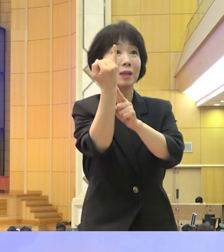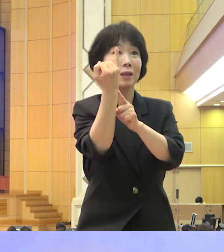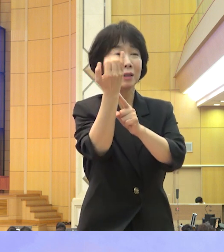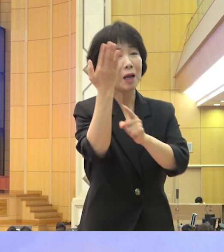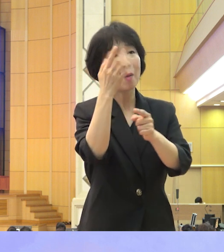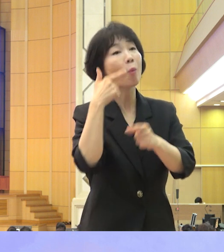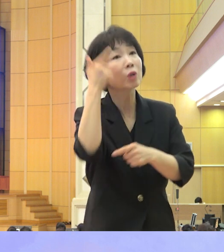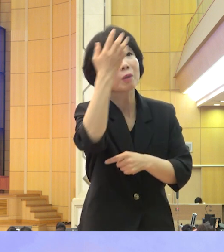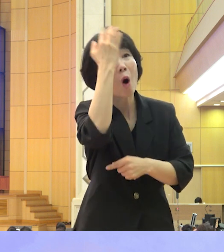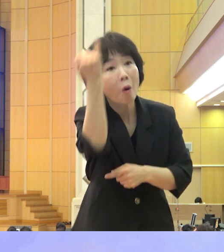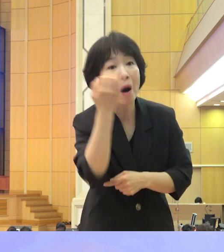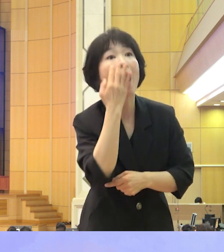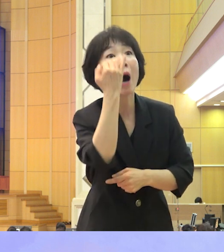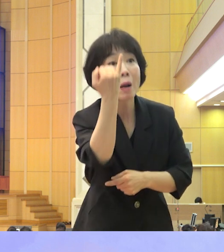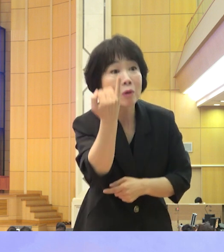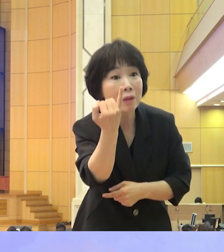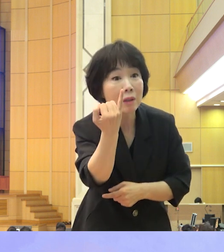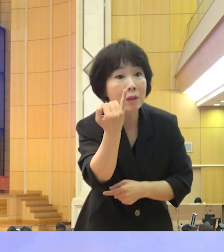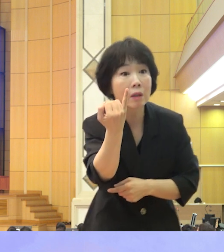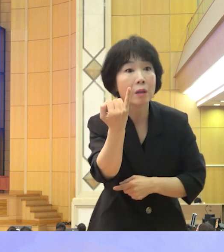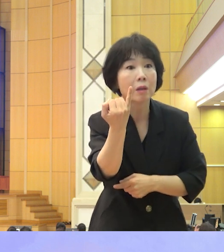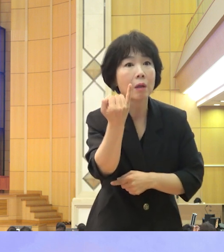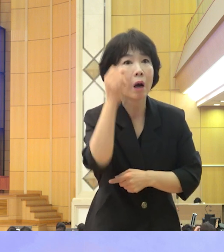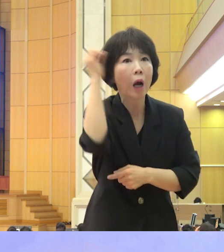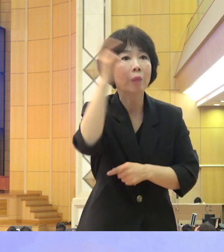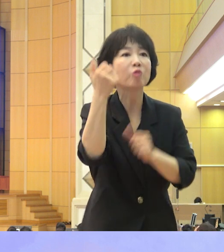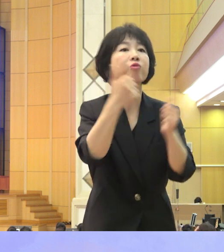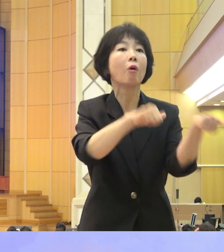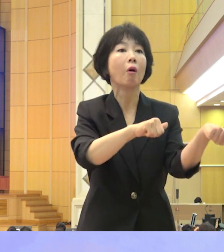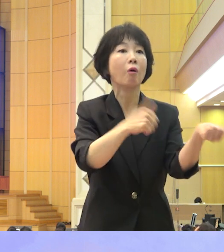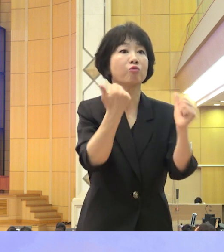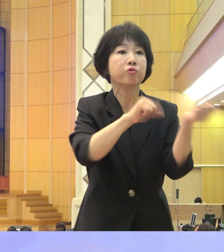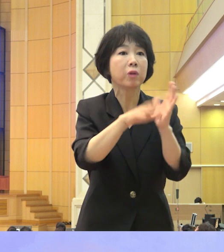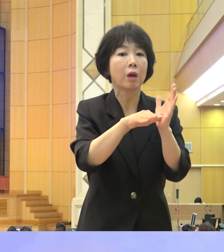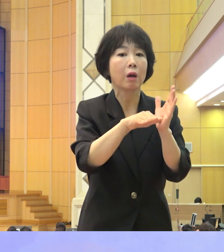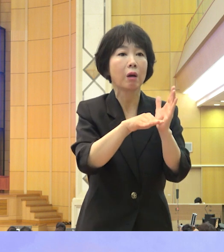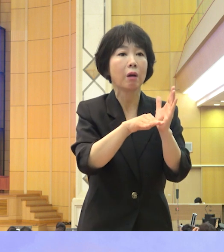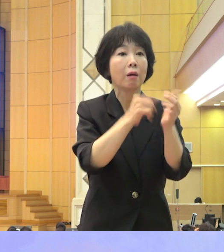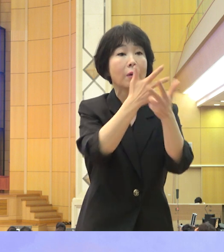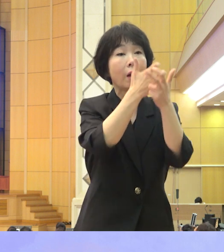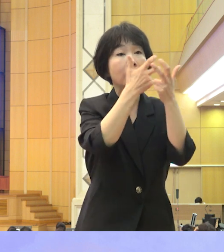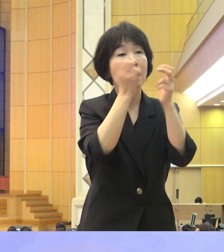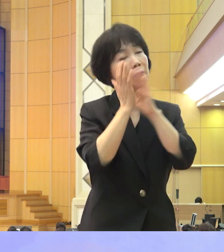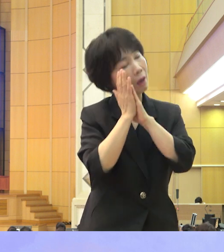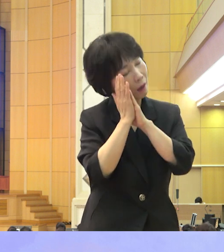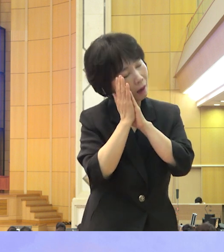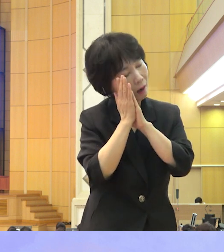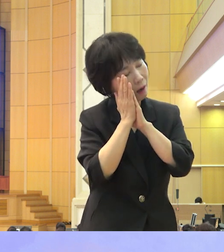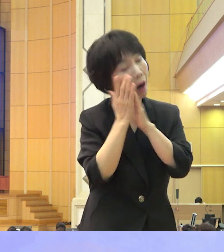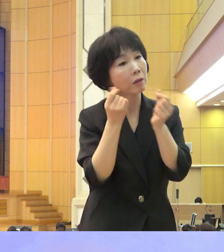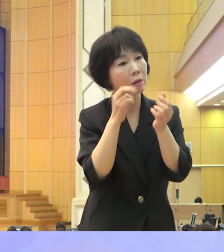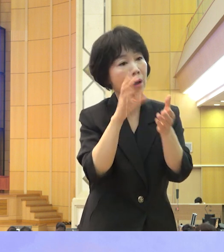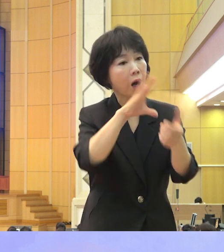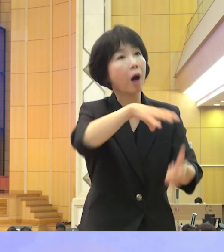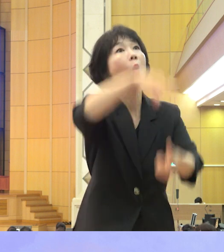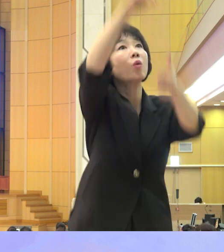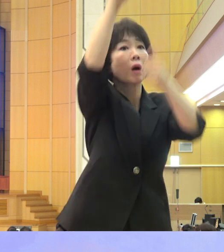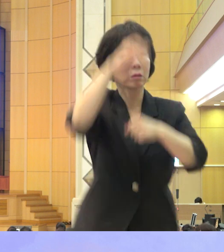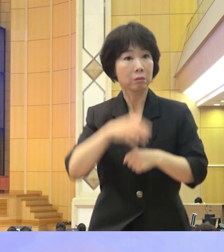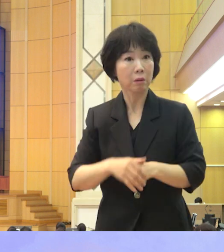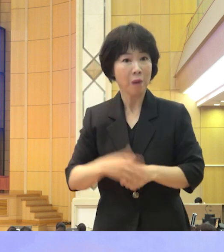어머니 잠자듯이, 돌아갈 때 잠자듯이 천국 가신 것처럼